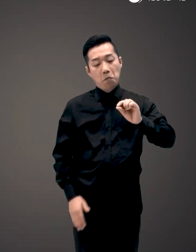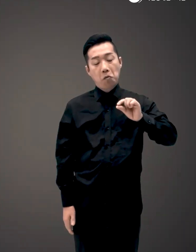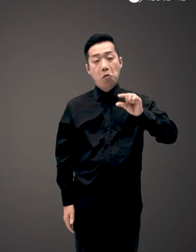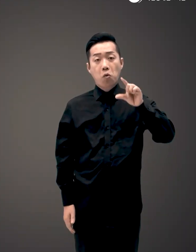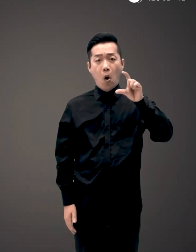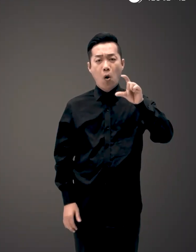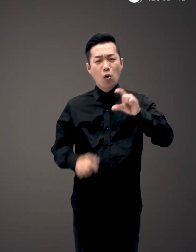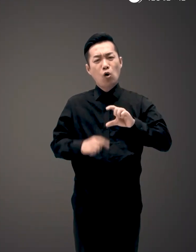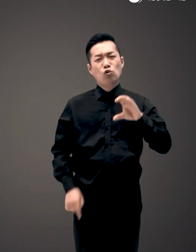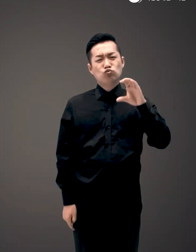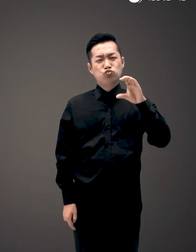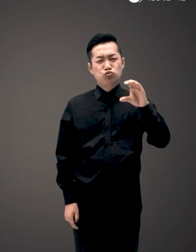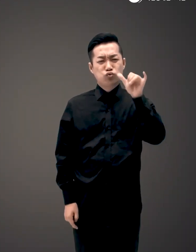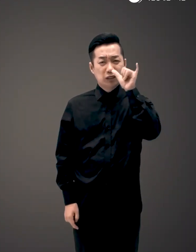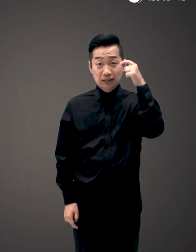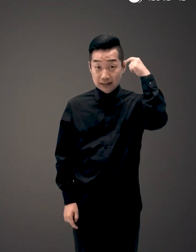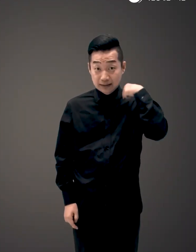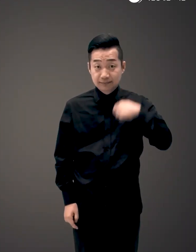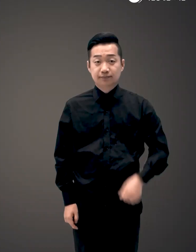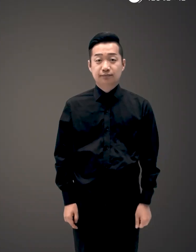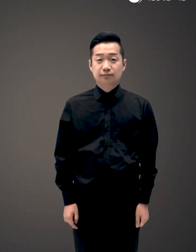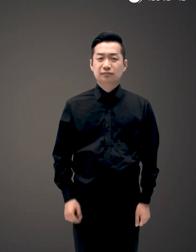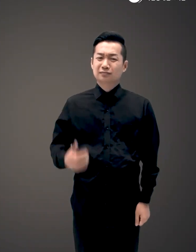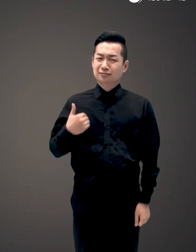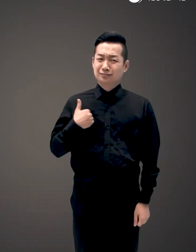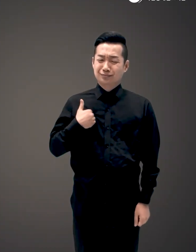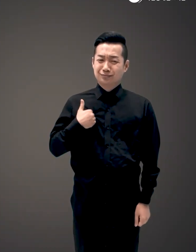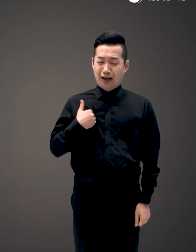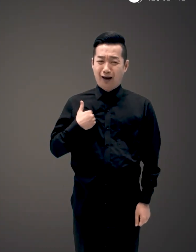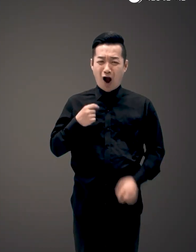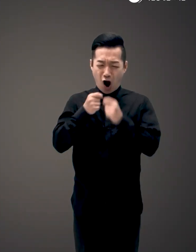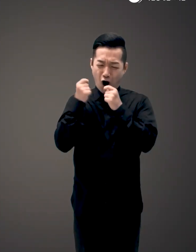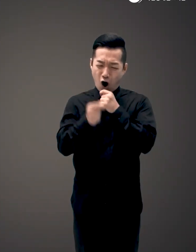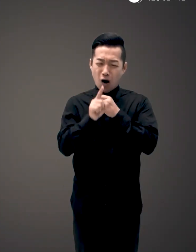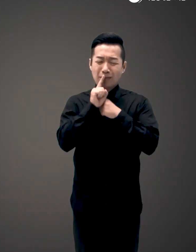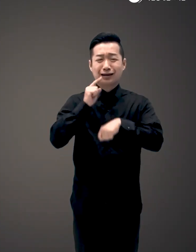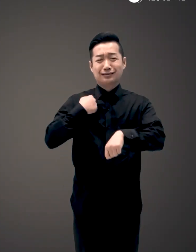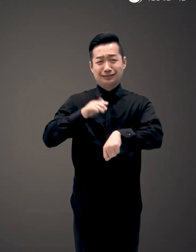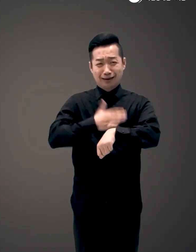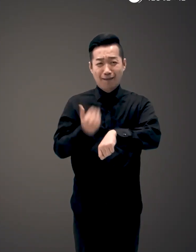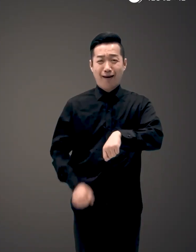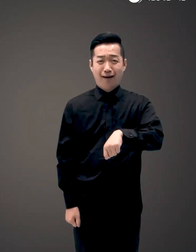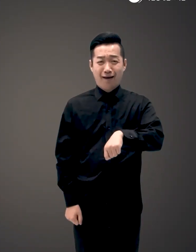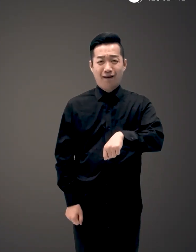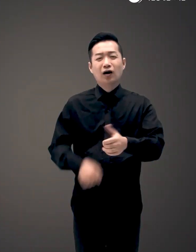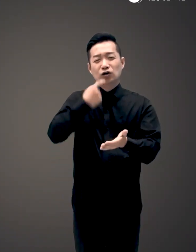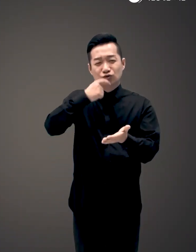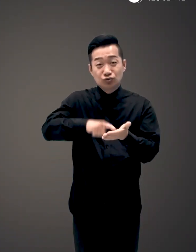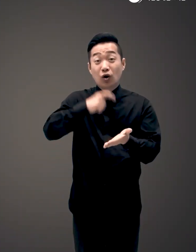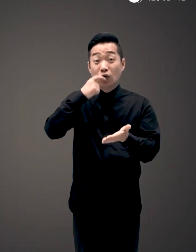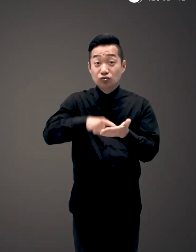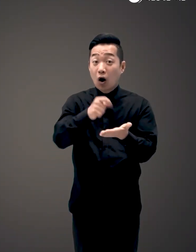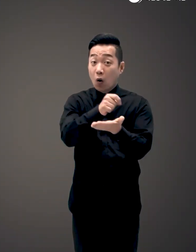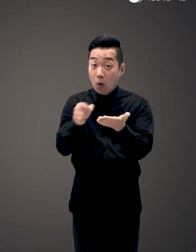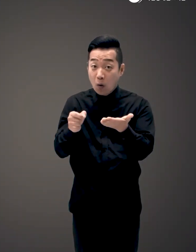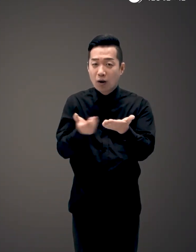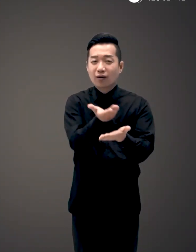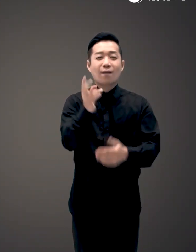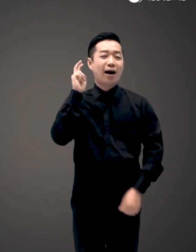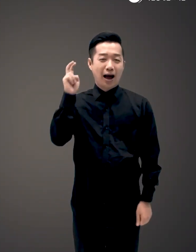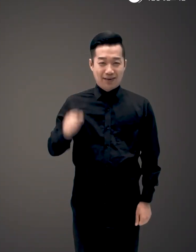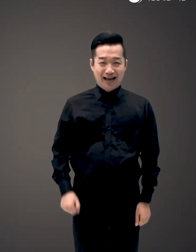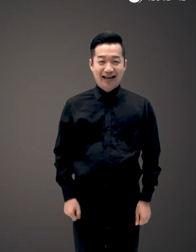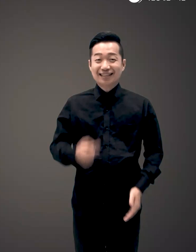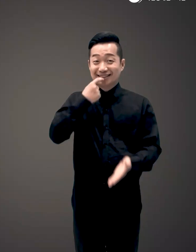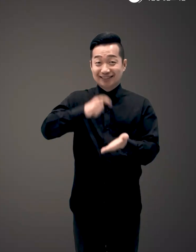있어요. 두껍다면 두껍다고 할 수 있는데 제가 어려운 말을 잘 못해요. 그래서 되게 쉽게 썼거든요. 그래서